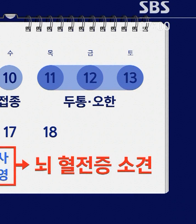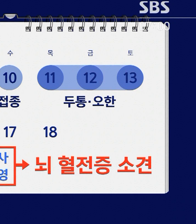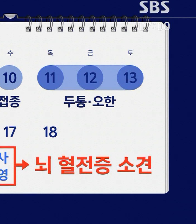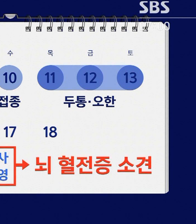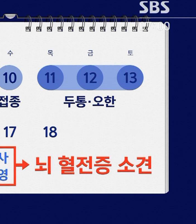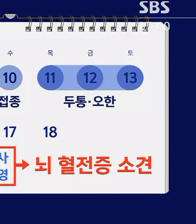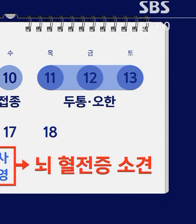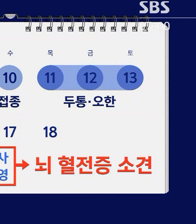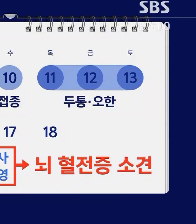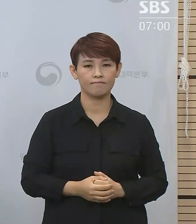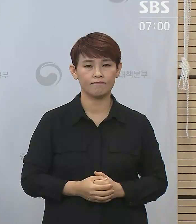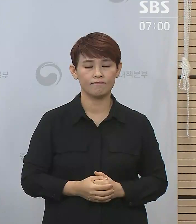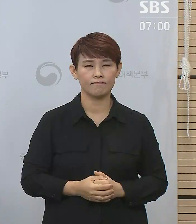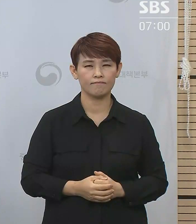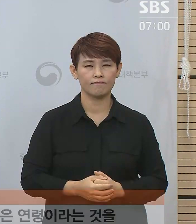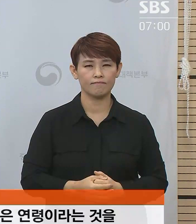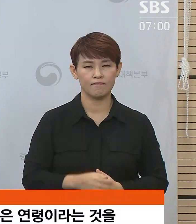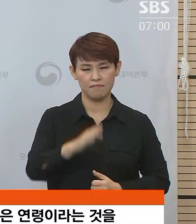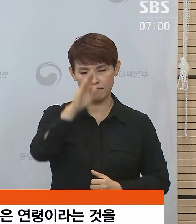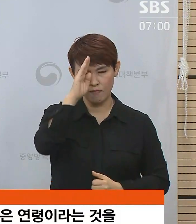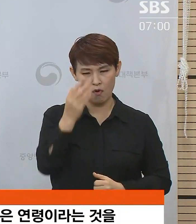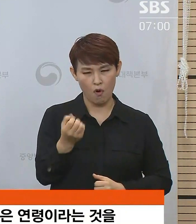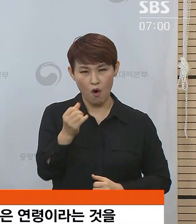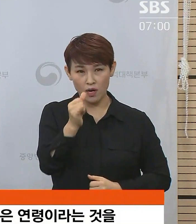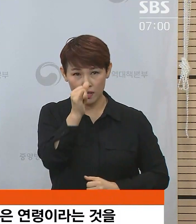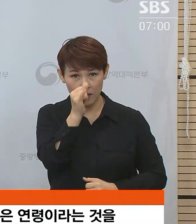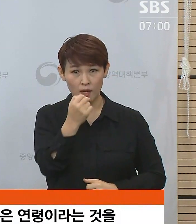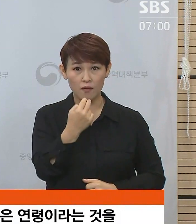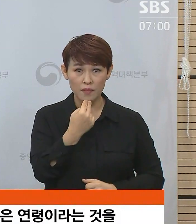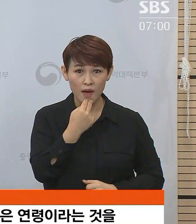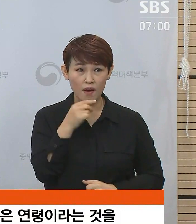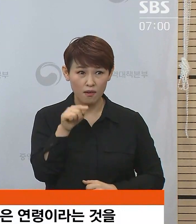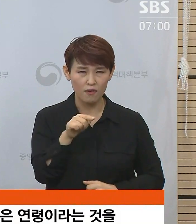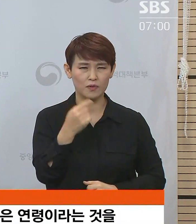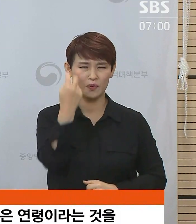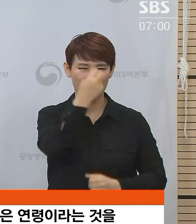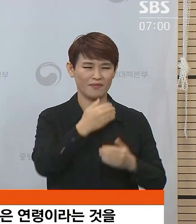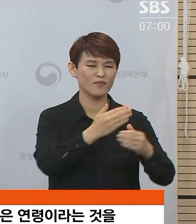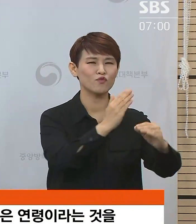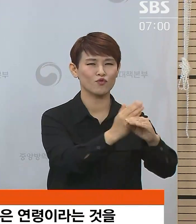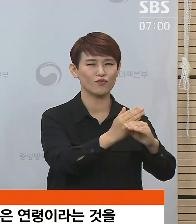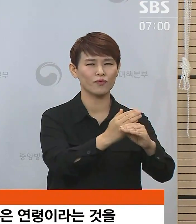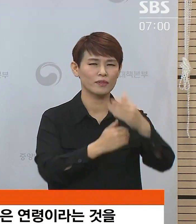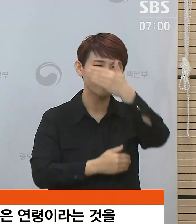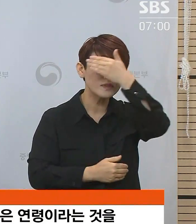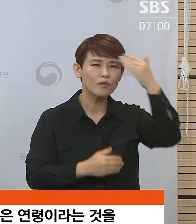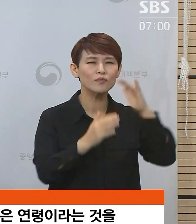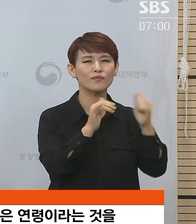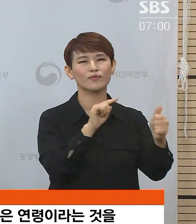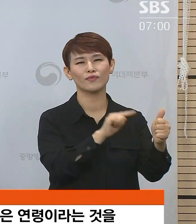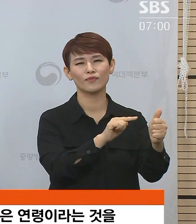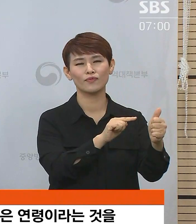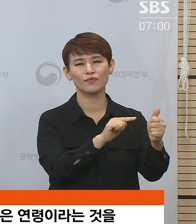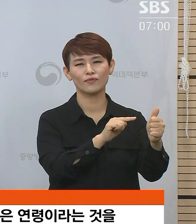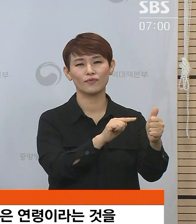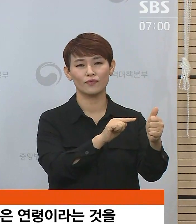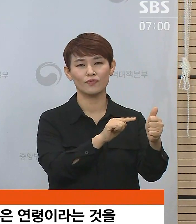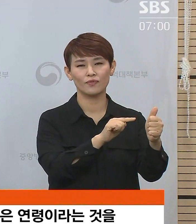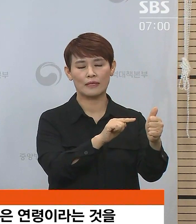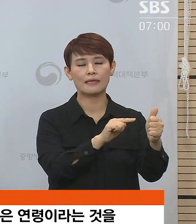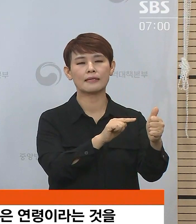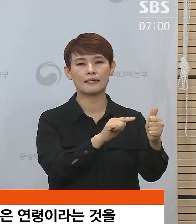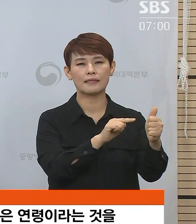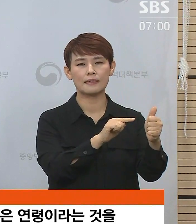입원 치료중 입니다 기저 질환 은 현재 조사가 진행 중에 있습니다 젊은 연령 이라는 것을 같이